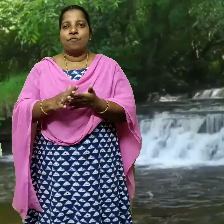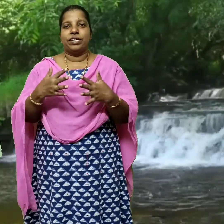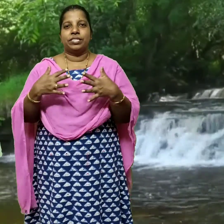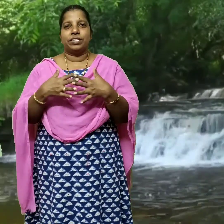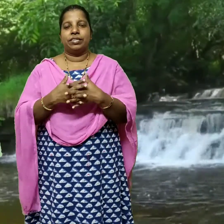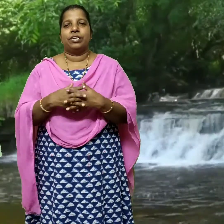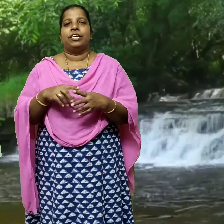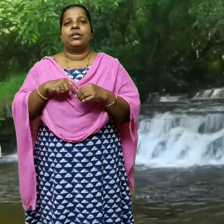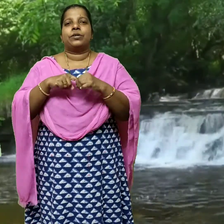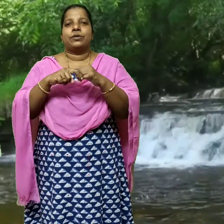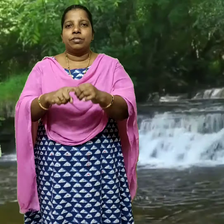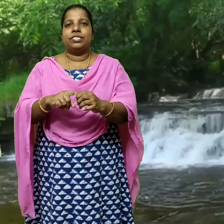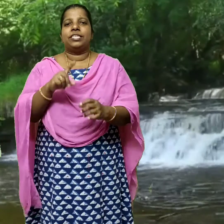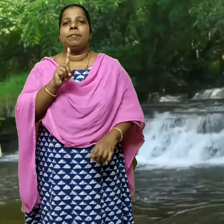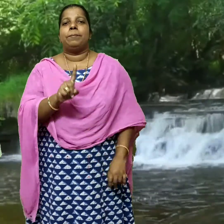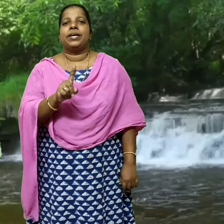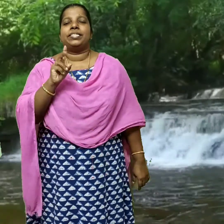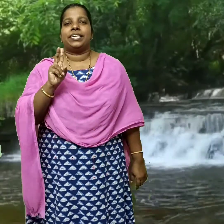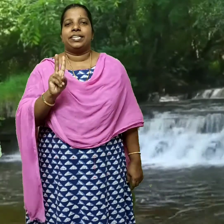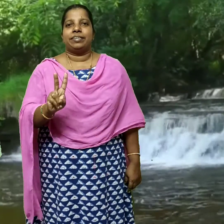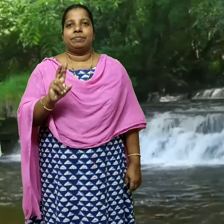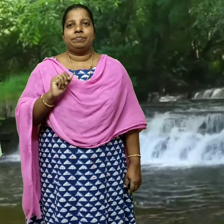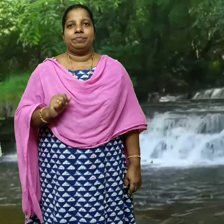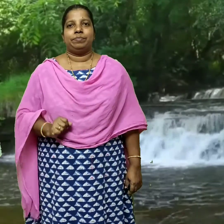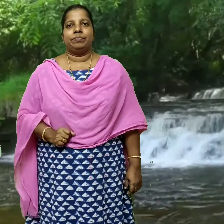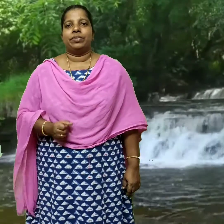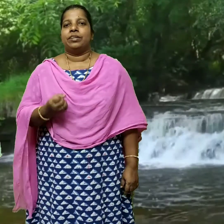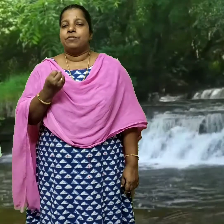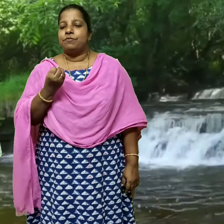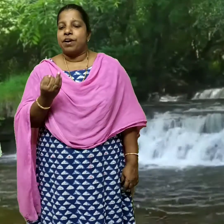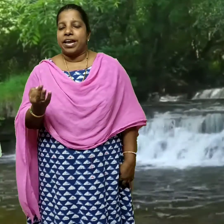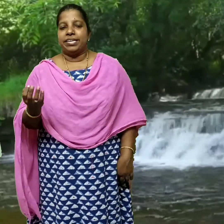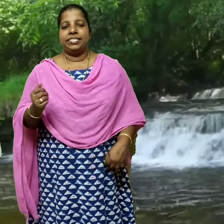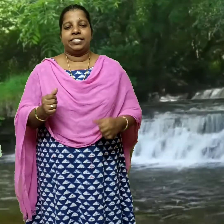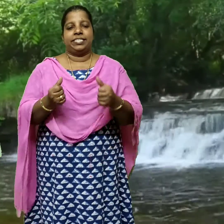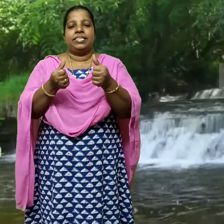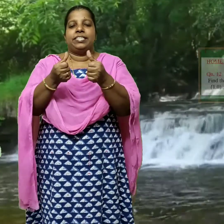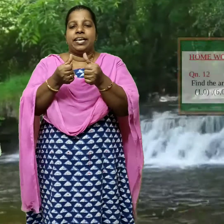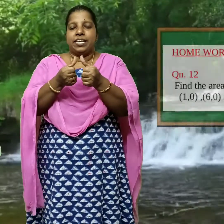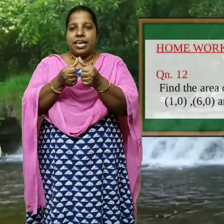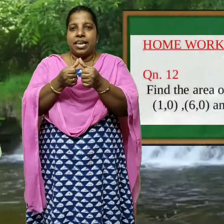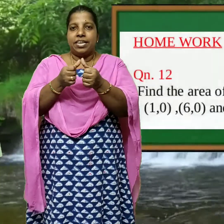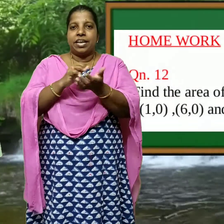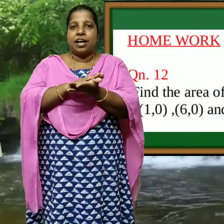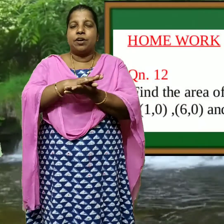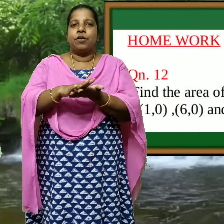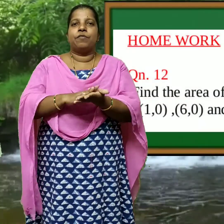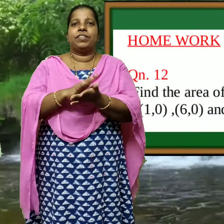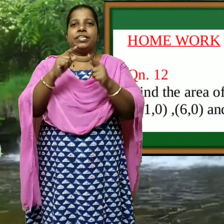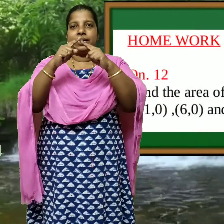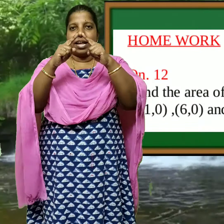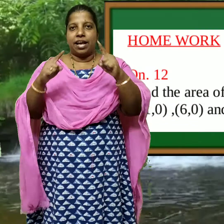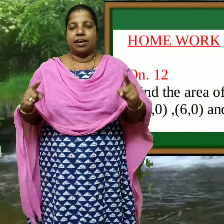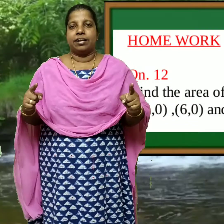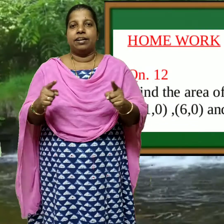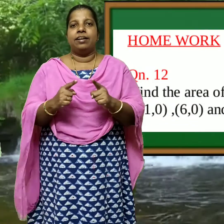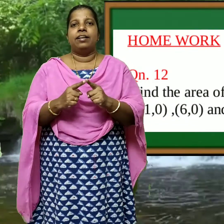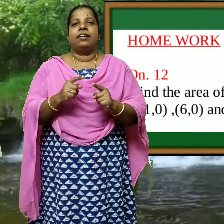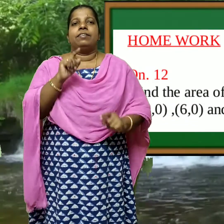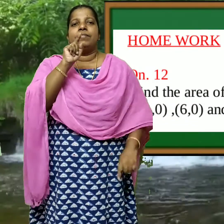അടുത്ത് ഹോംവർക്ക്. ക്വസ്റ്റ്യൻ 12. ഫൈൻഡ് ദ ഏരിയ ഓഫ് ദ ട്രയാങ്കിൾ